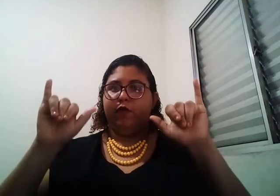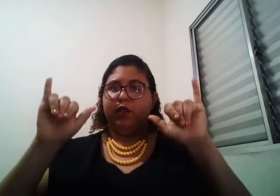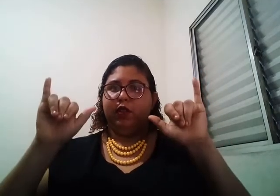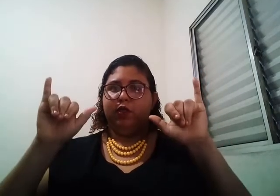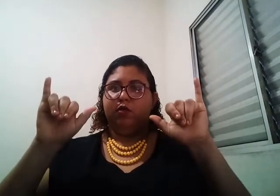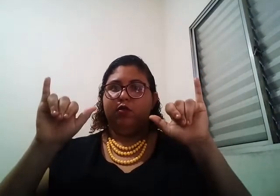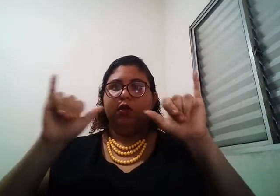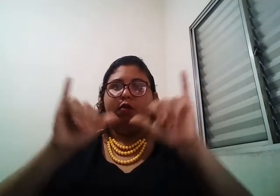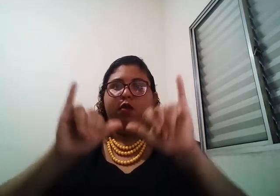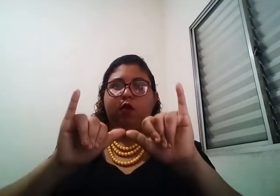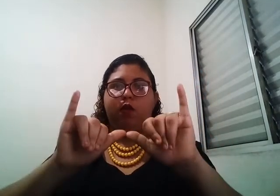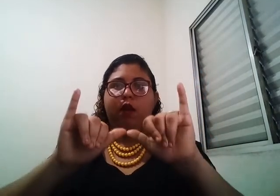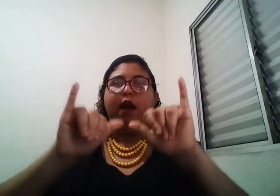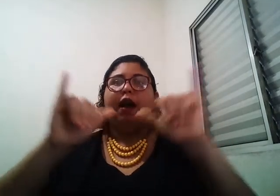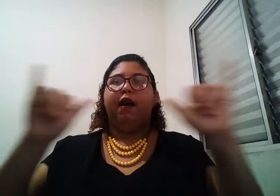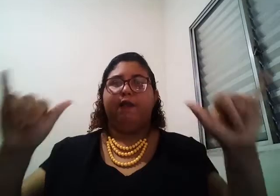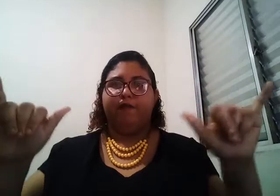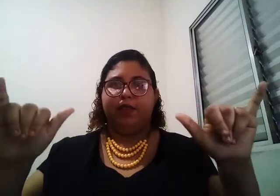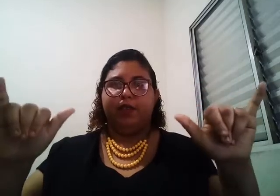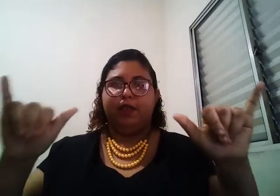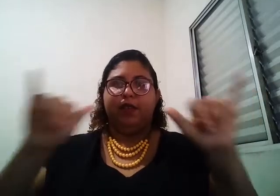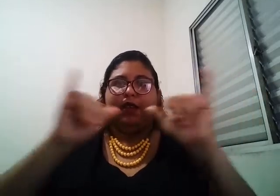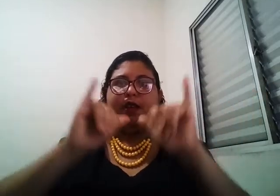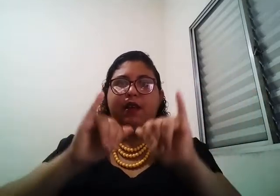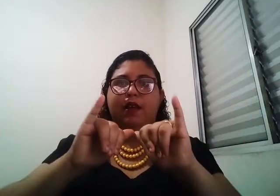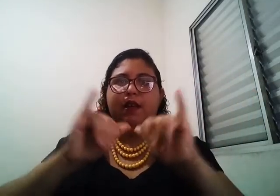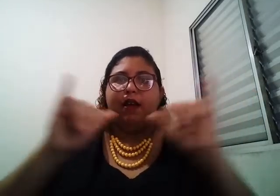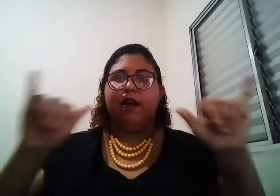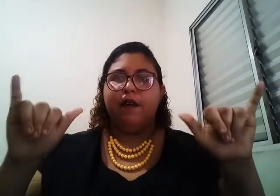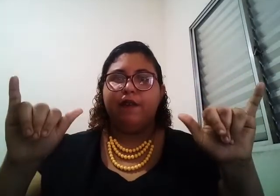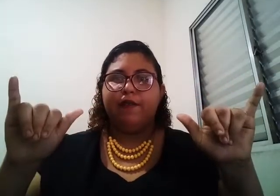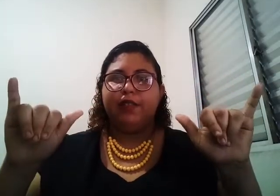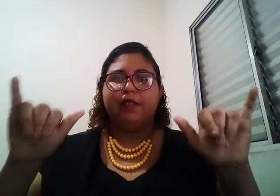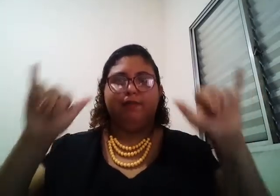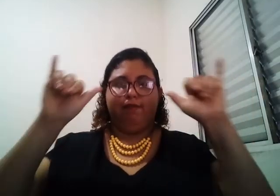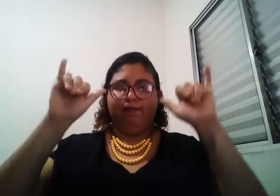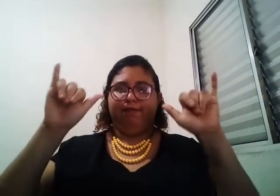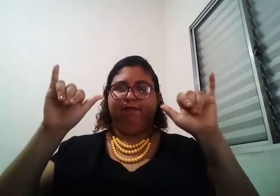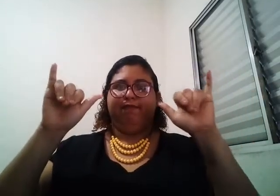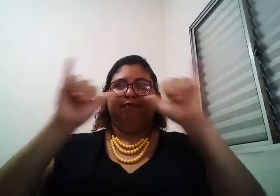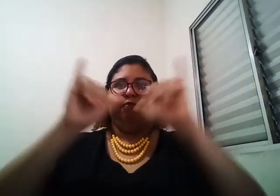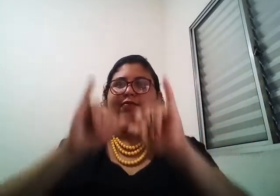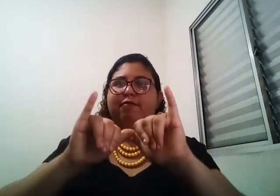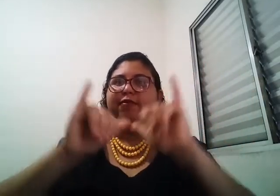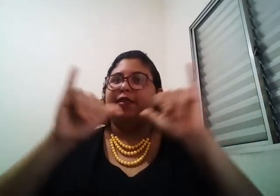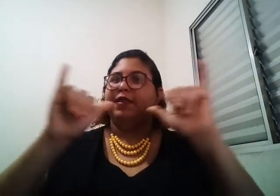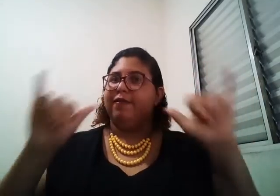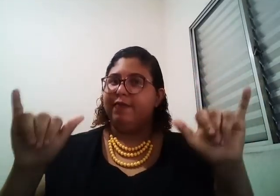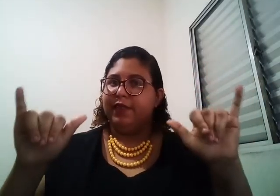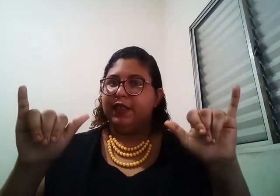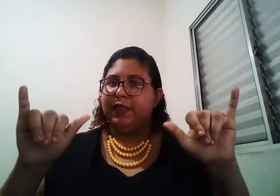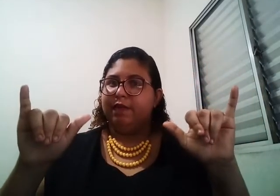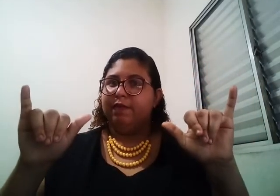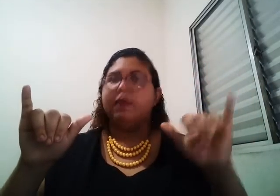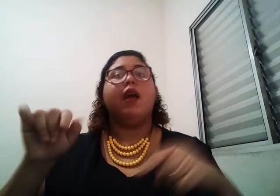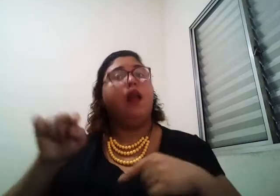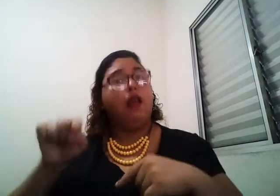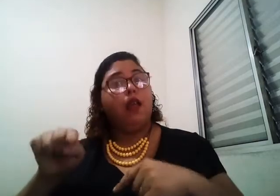observar. Avisar. Ele é um exemplo claro de um verbo direcional, com concordância, porque ele concorda